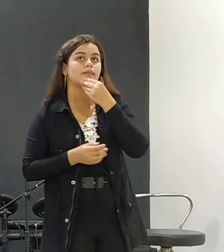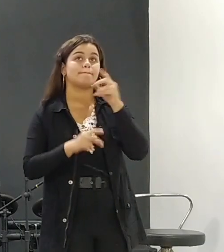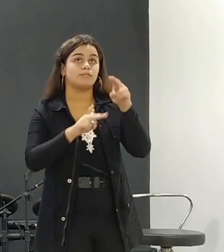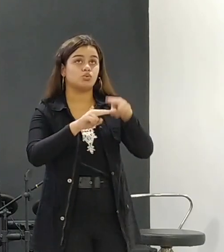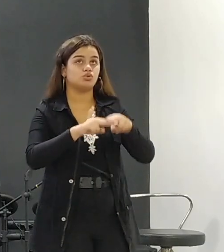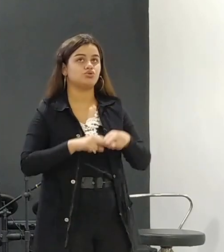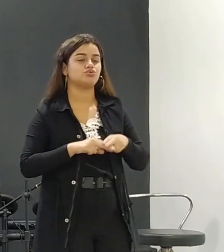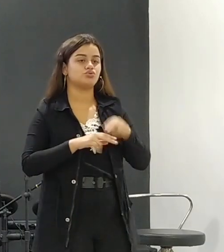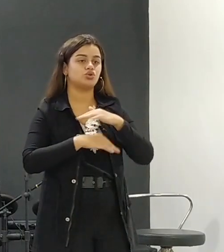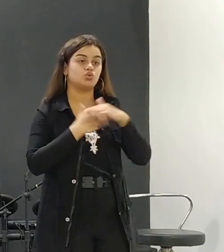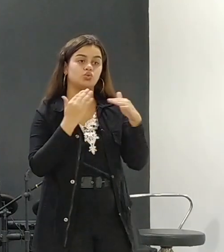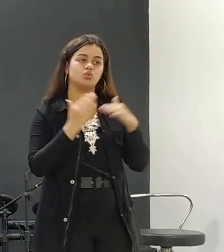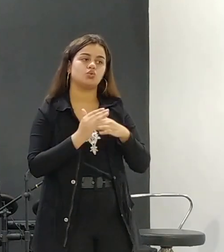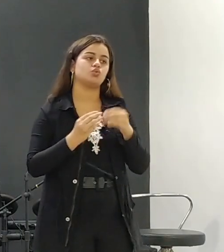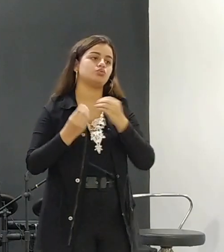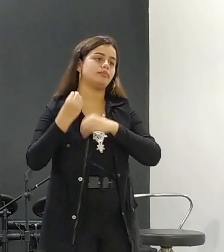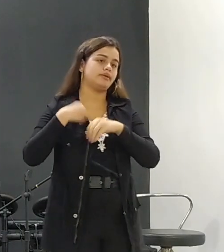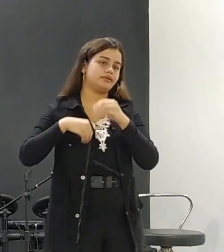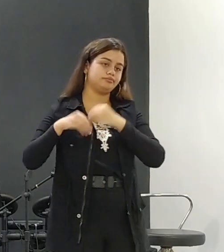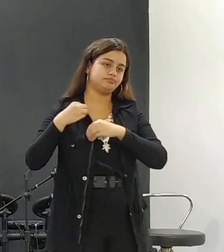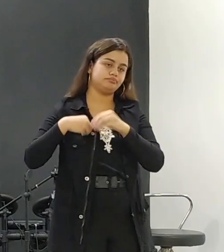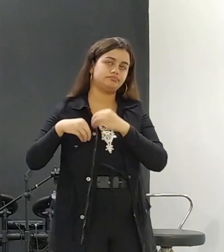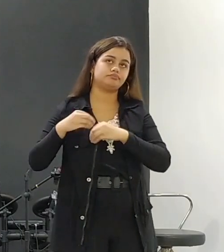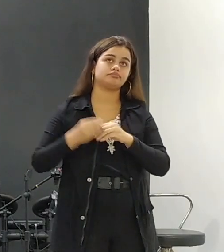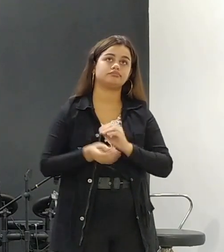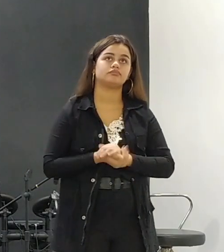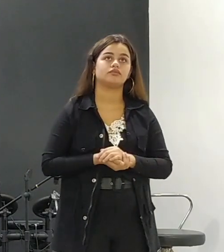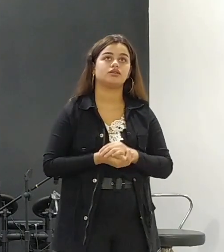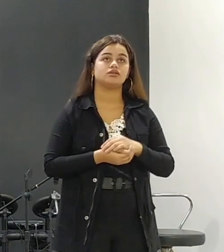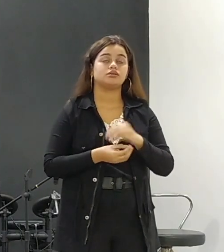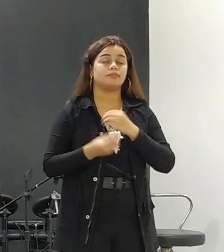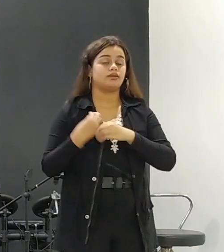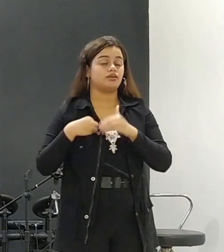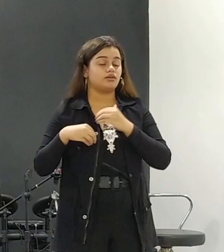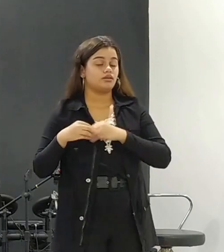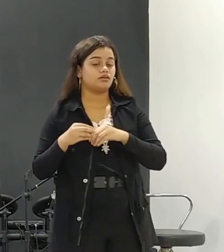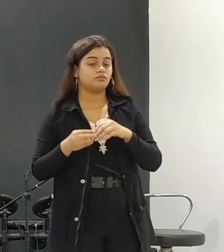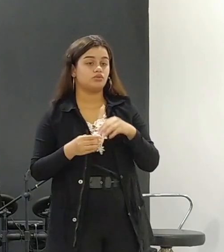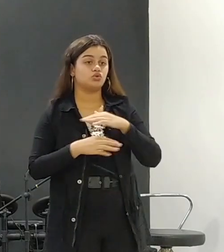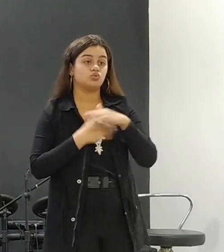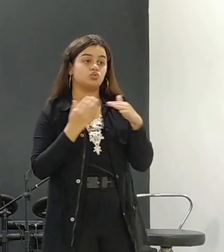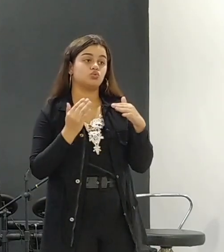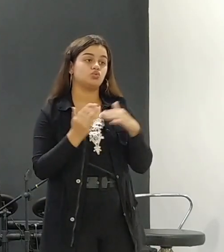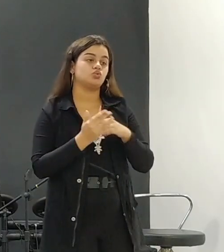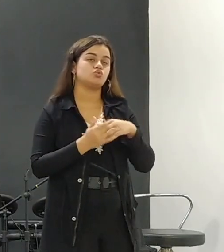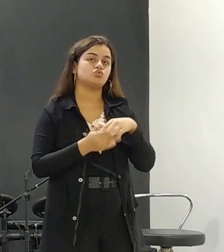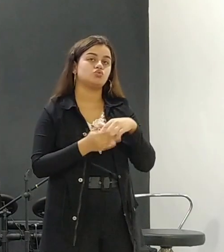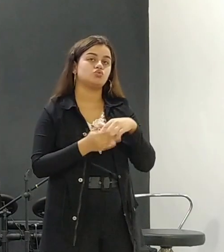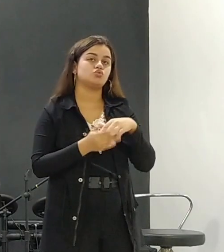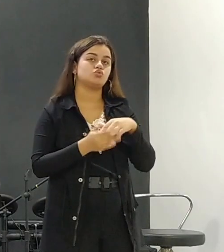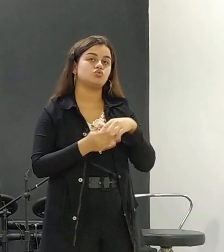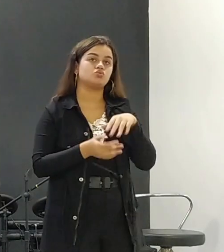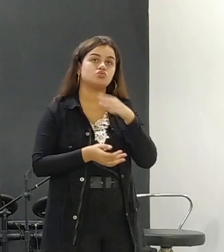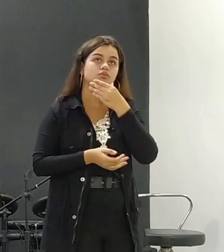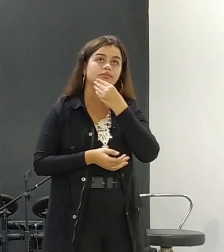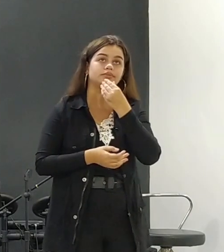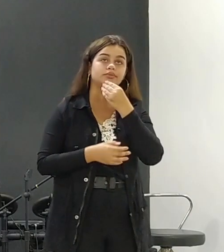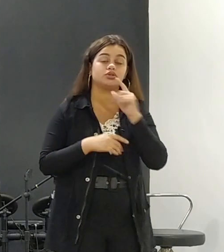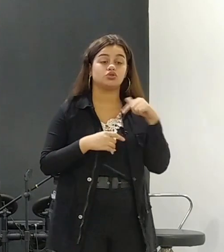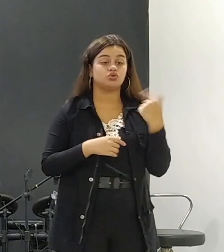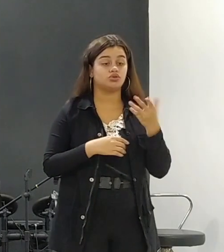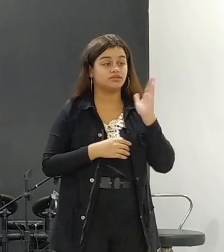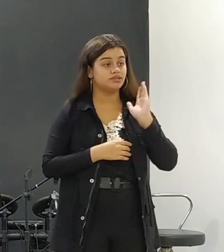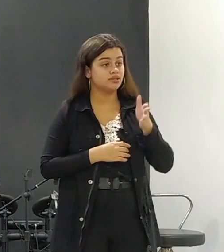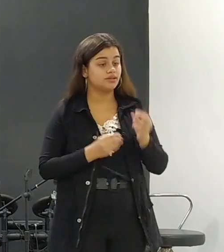que todos pecaram. O pecado entrou no mundo, e esse pecado passou para todos os homens. É algo que nós já nascemos com